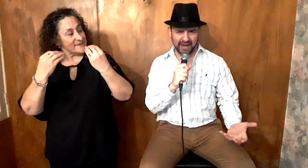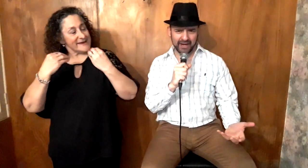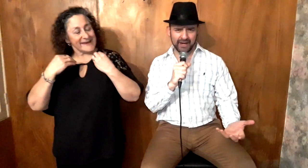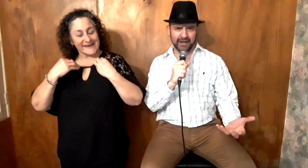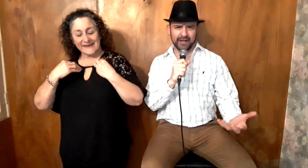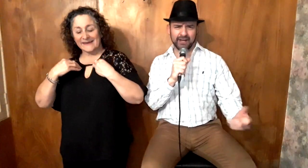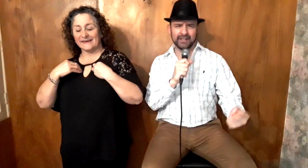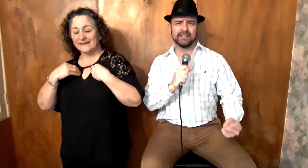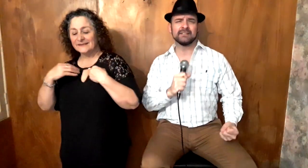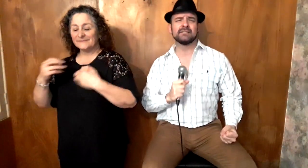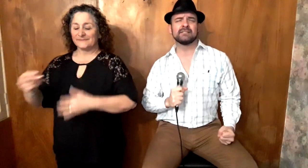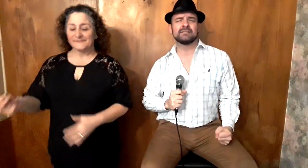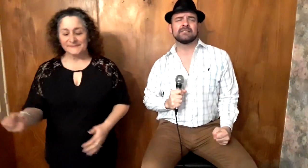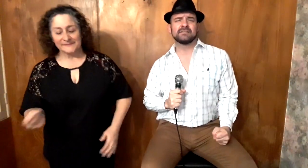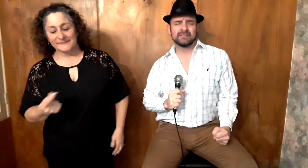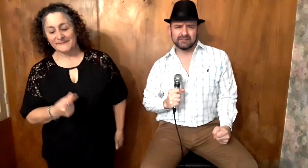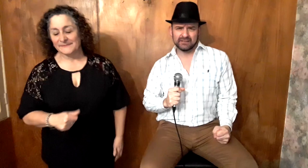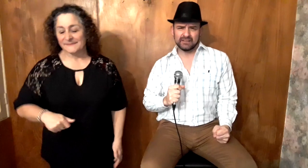Ayúdame